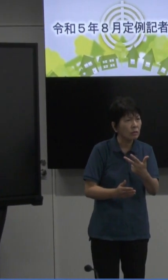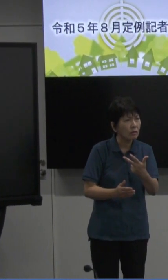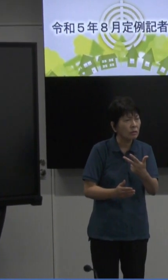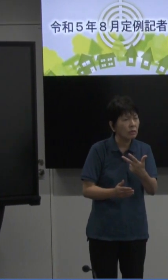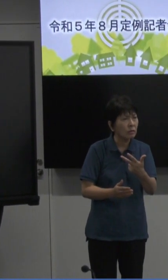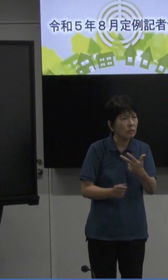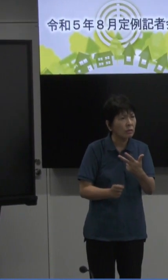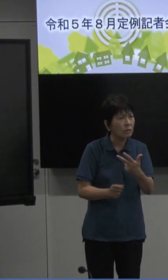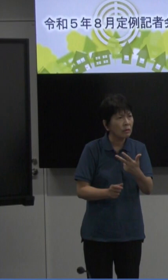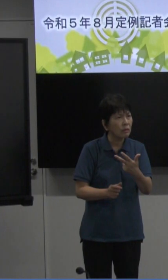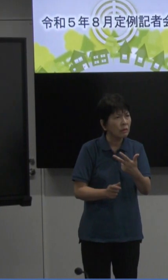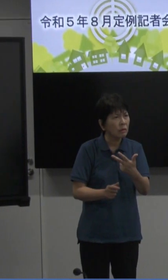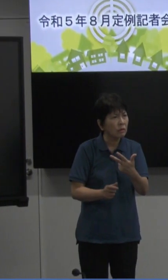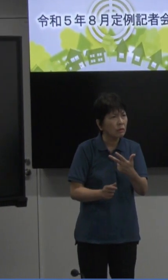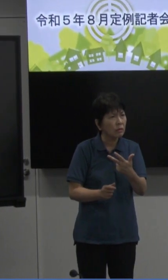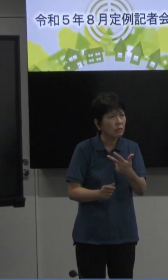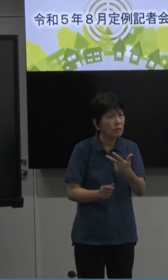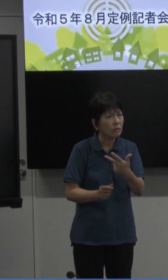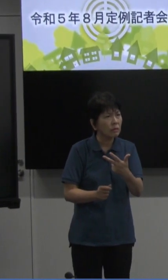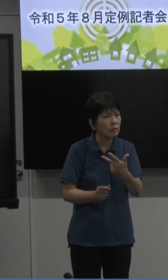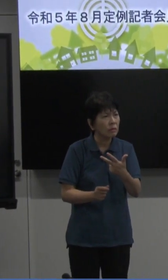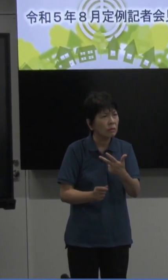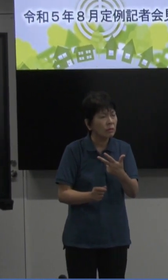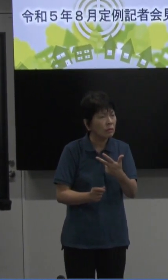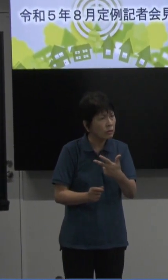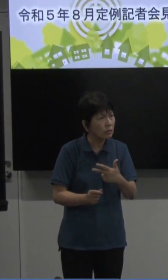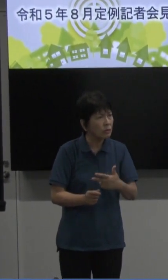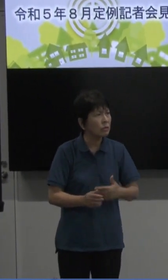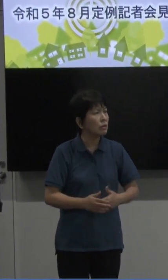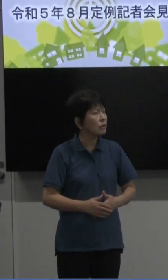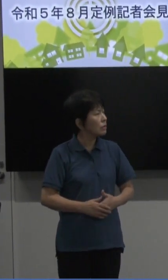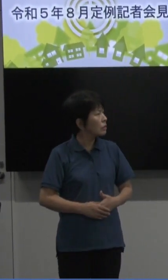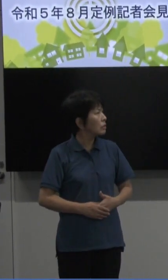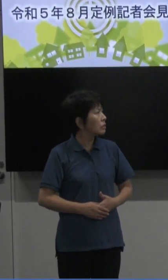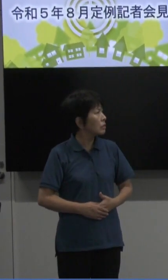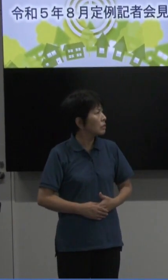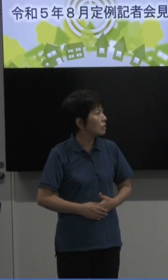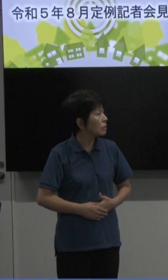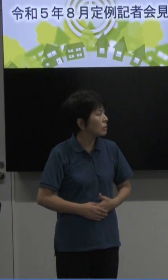ようにお考えになっているのかについてお尋ねできればと思います。うんうん、 はい、